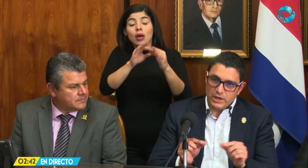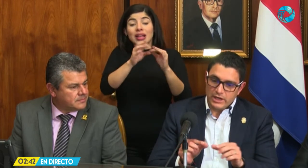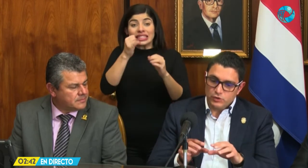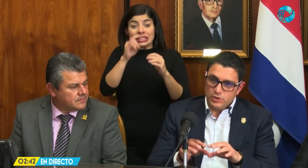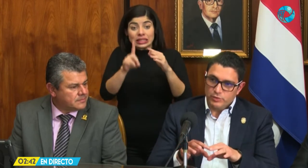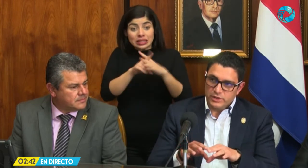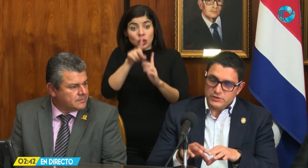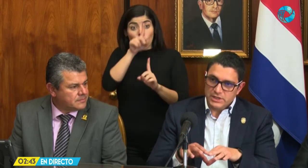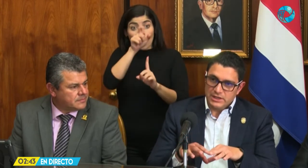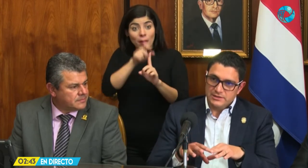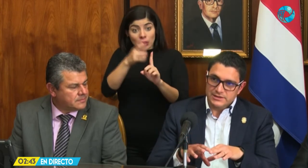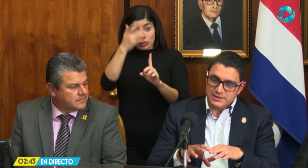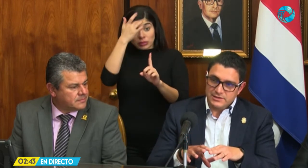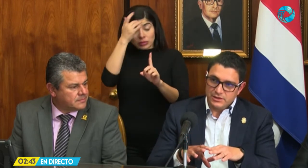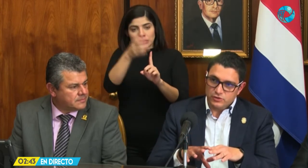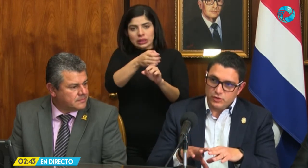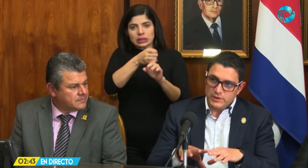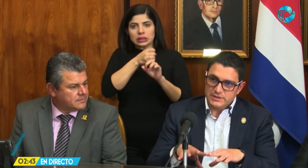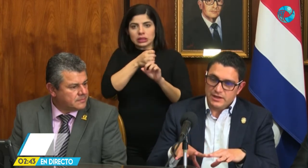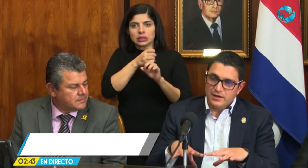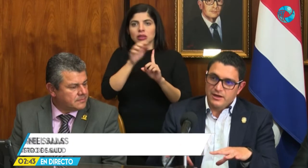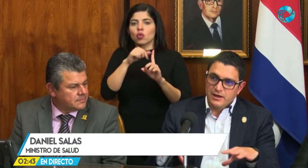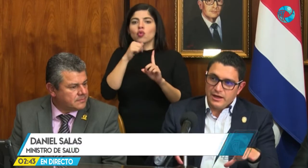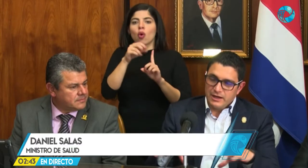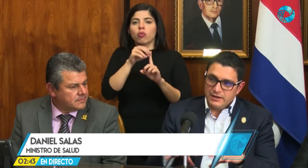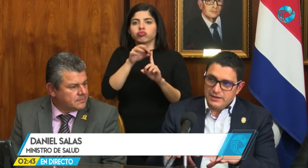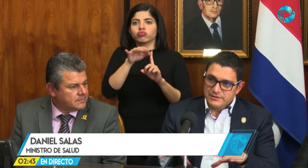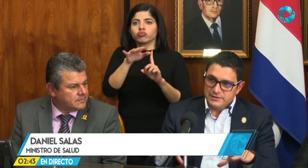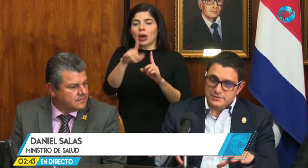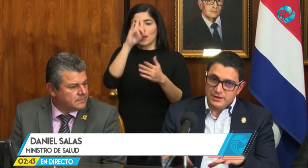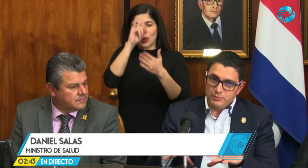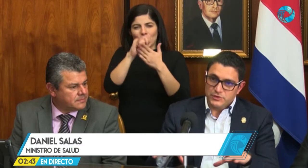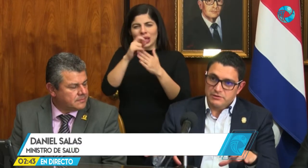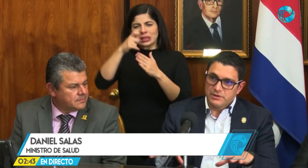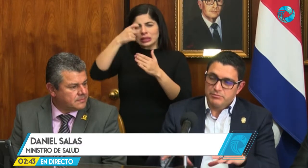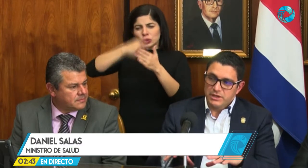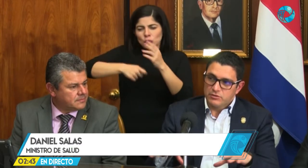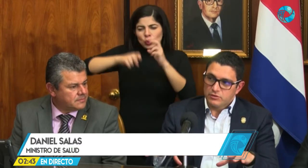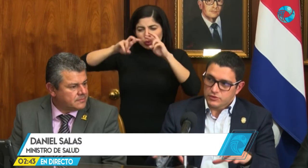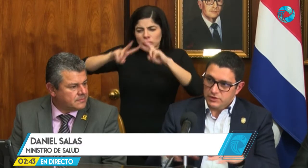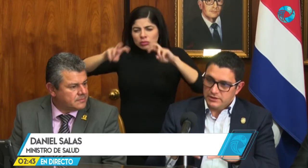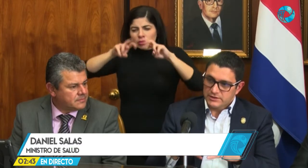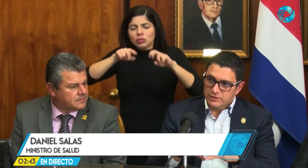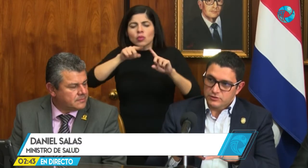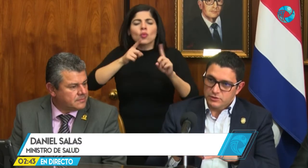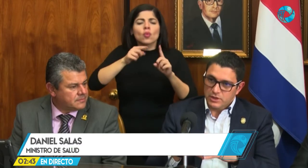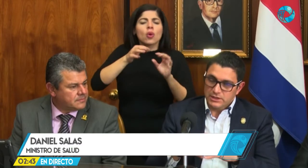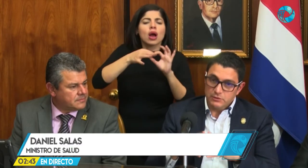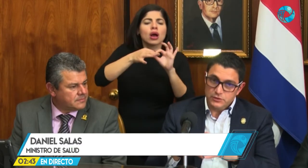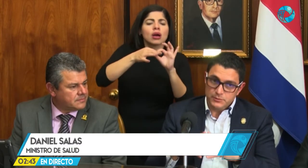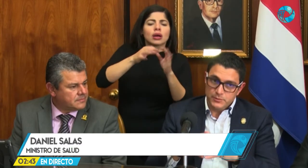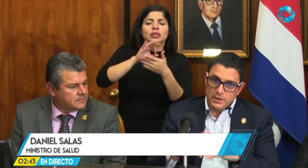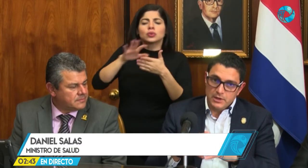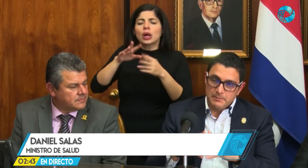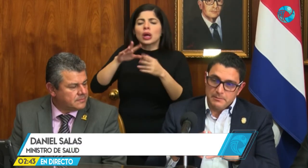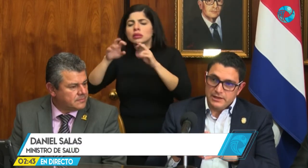detecta un caso, y por eso es que se está haciendo todo ese análisis de posibles vínculos entre centros